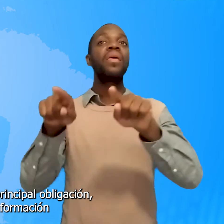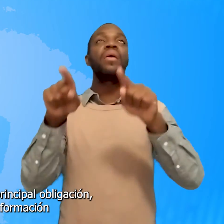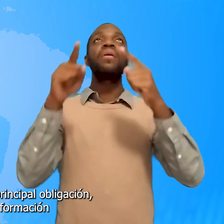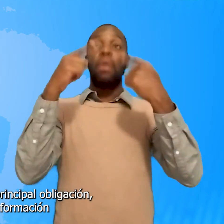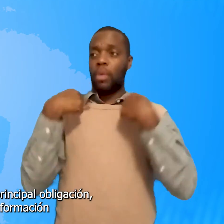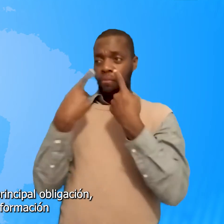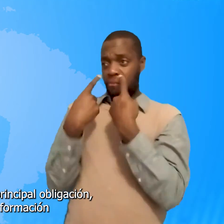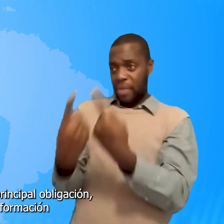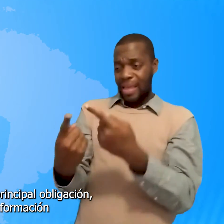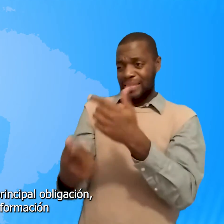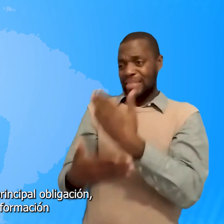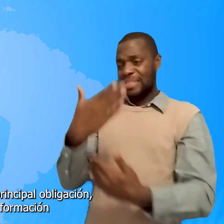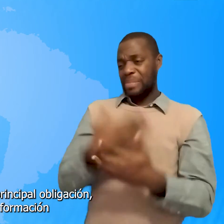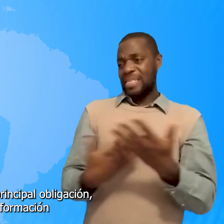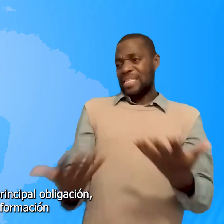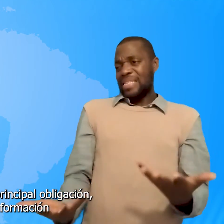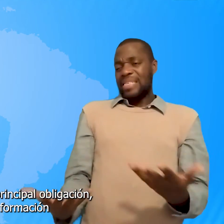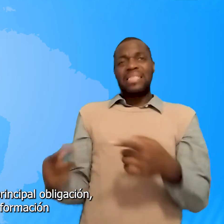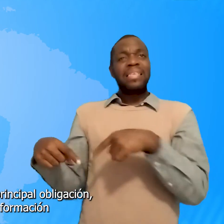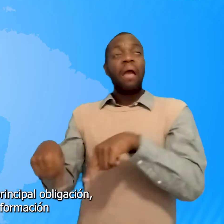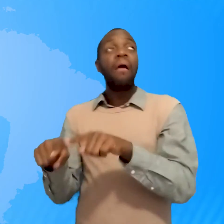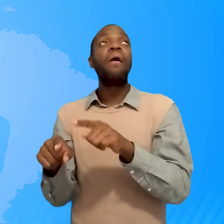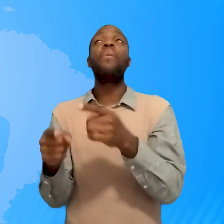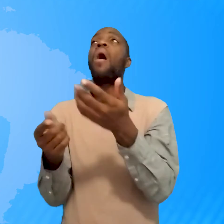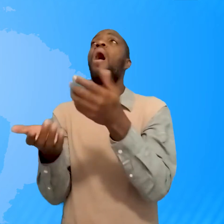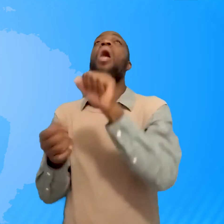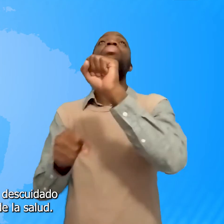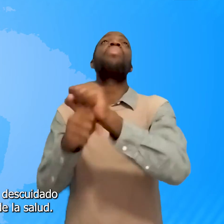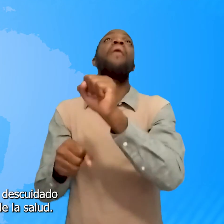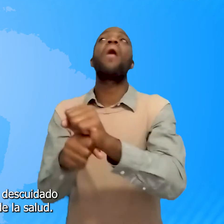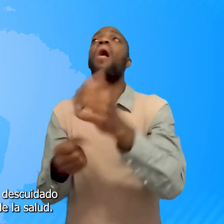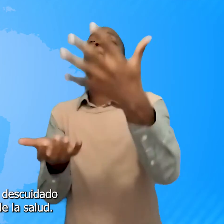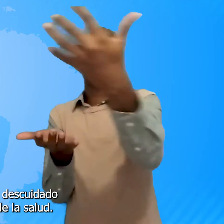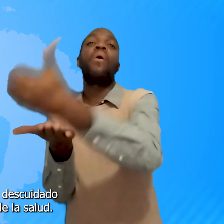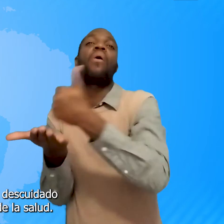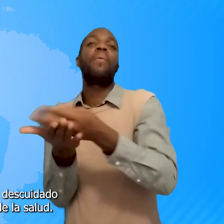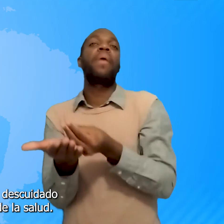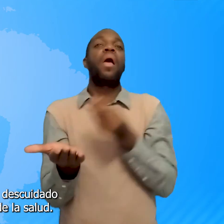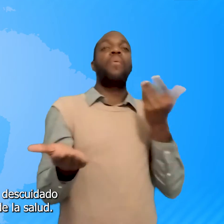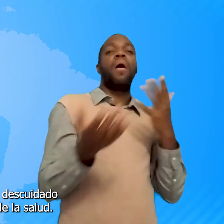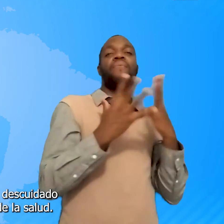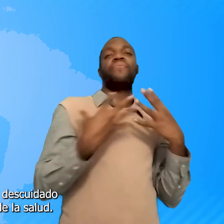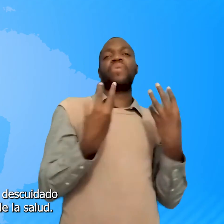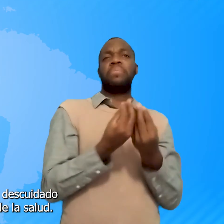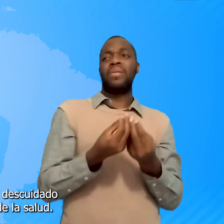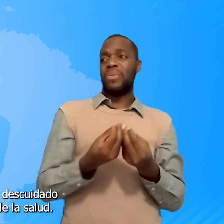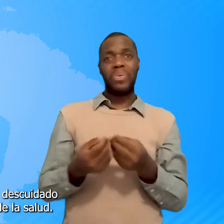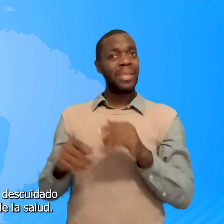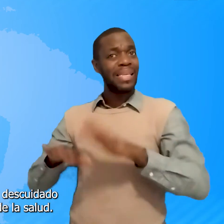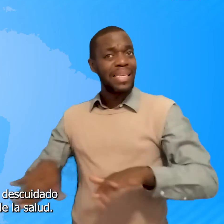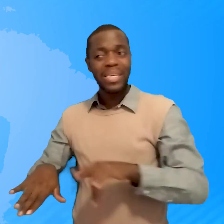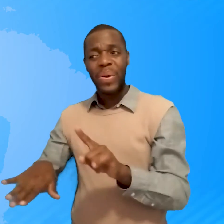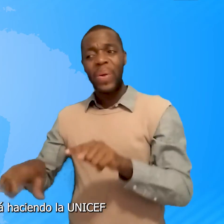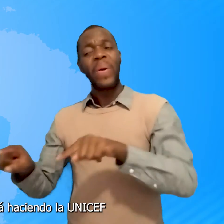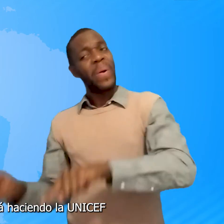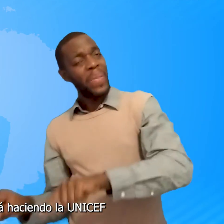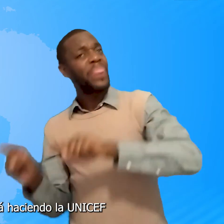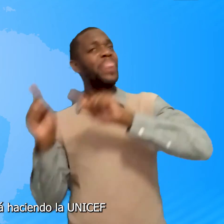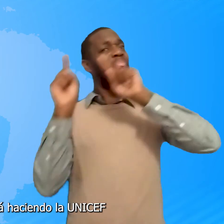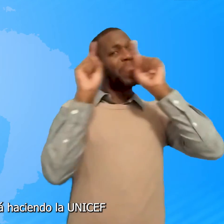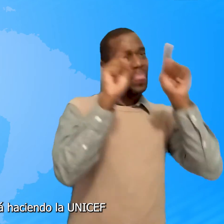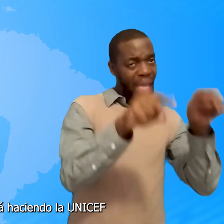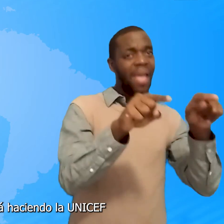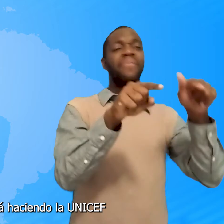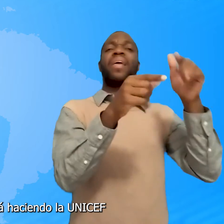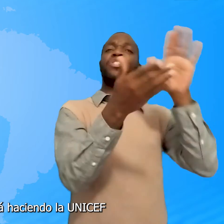principal obligación, que es la formación, e incluso descuidado el campo de la salud en este